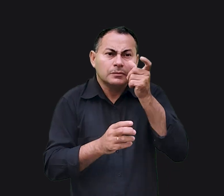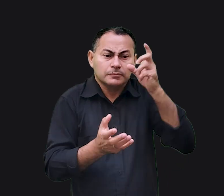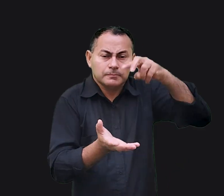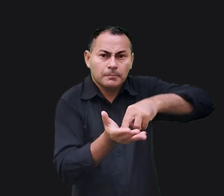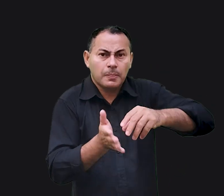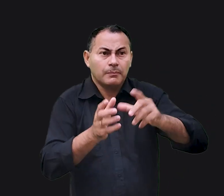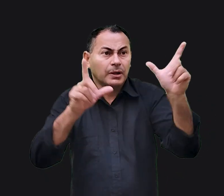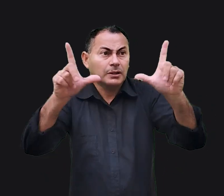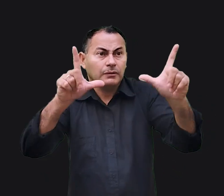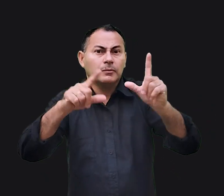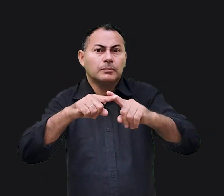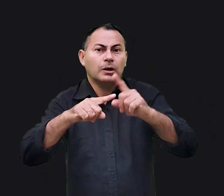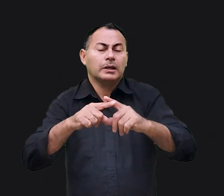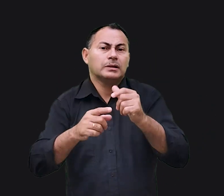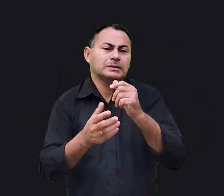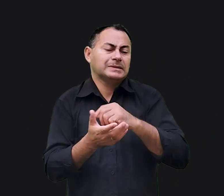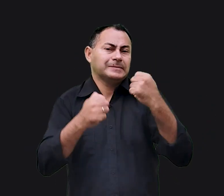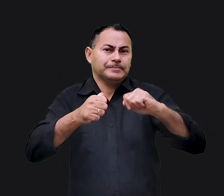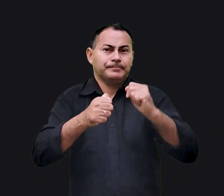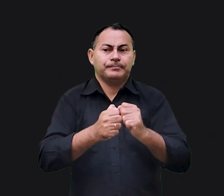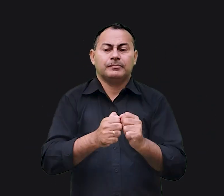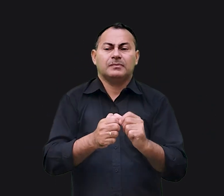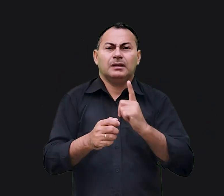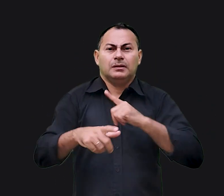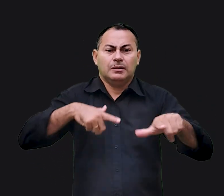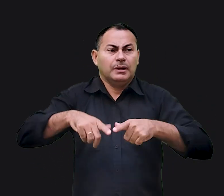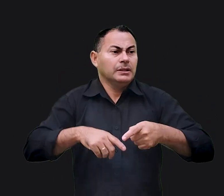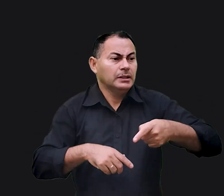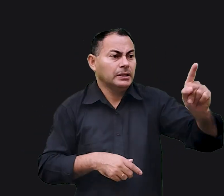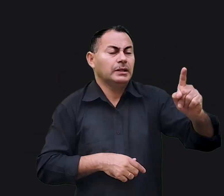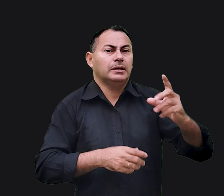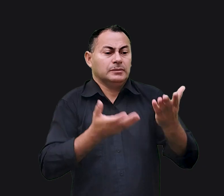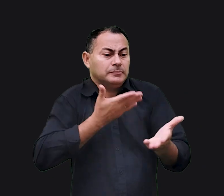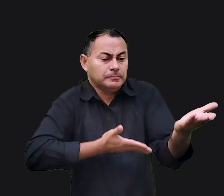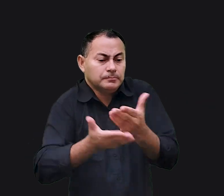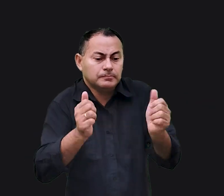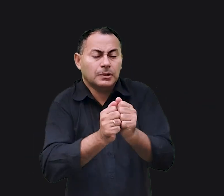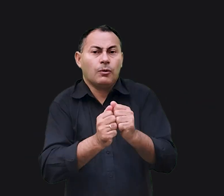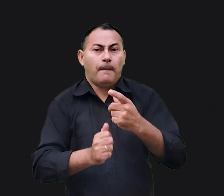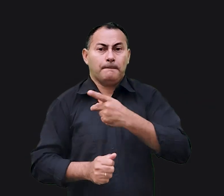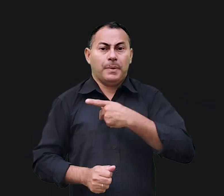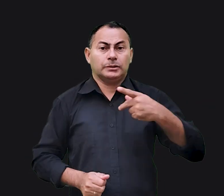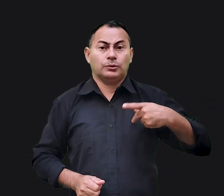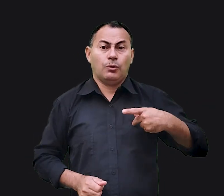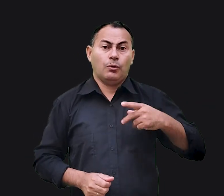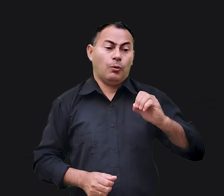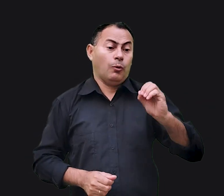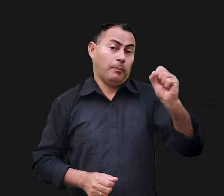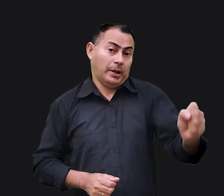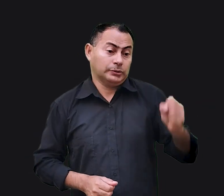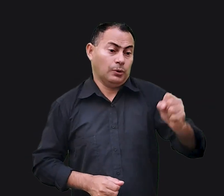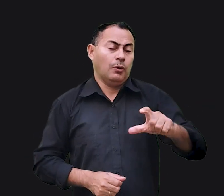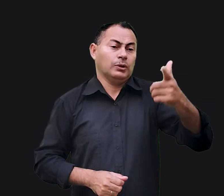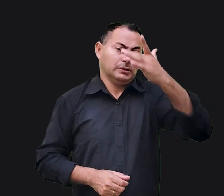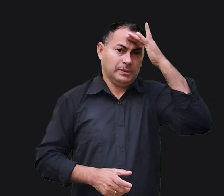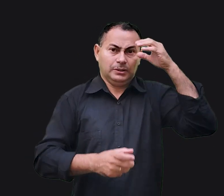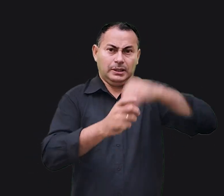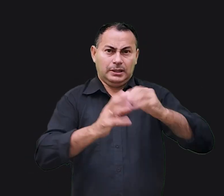pela televisão, porque aí nem precisam se dar ao trabalho de interagir com o pastor ou com os outros membros.